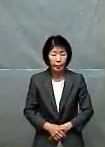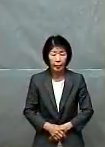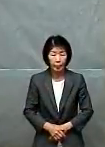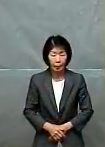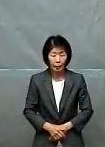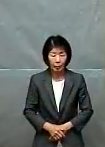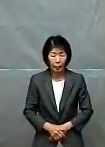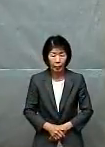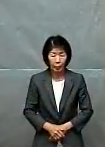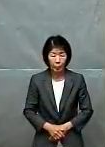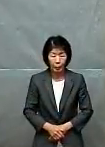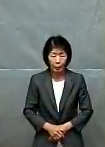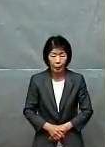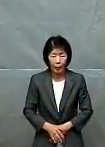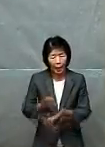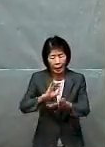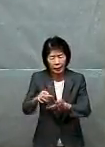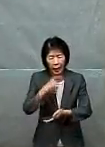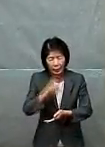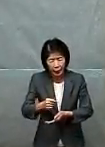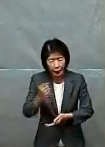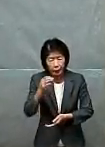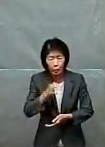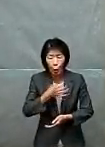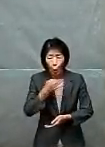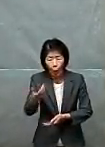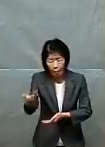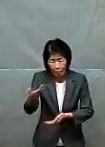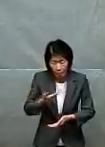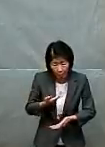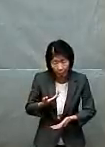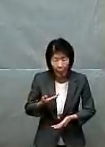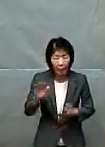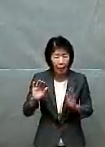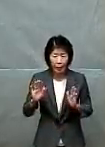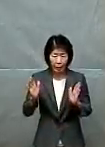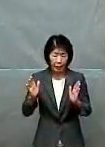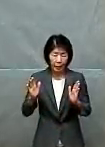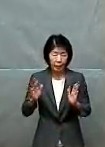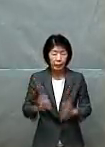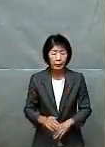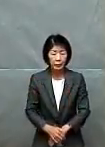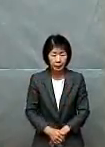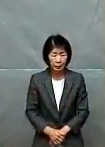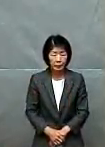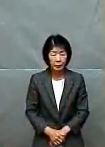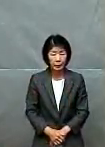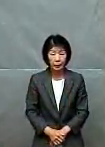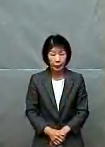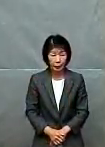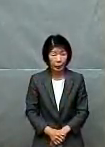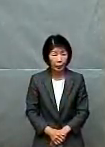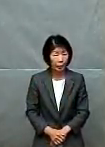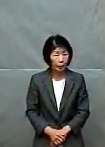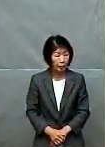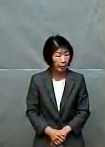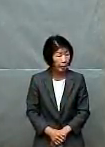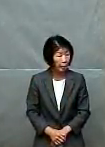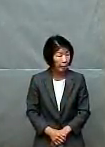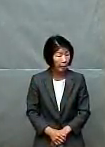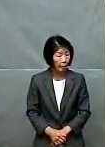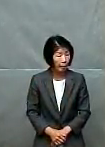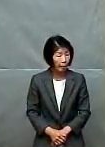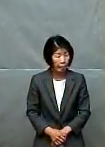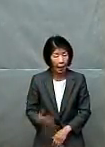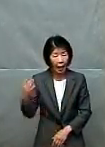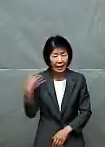ね、利用をされるということはちょっと私のところには上がっておりませんけれども、担当から